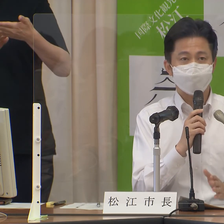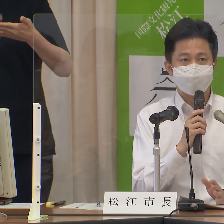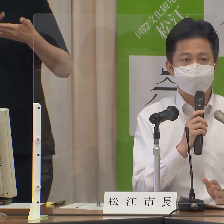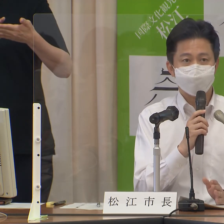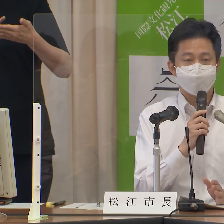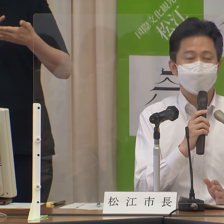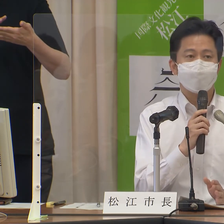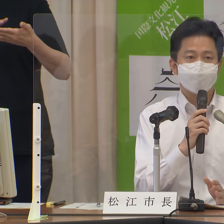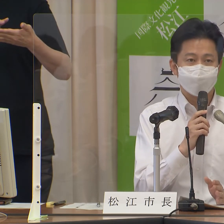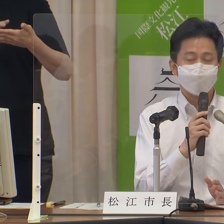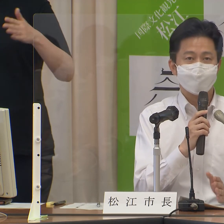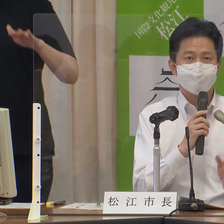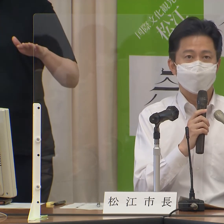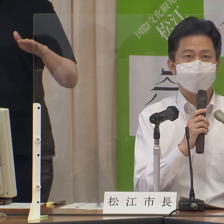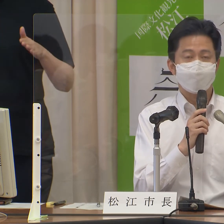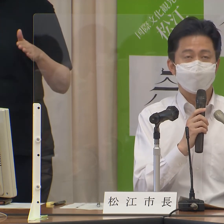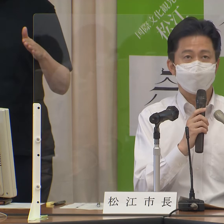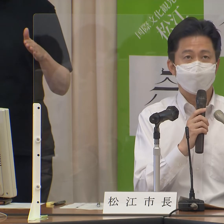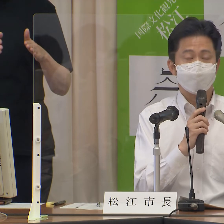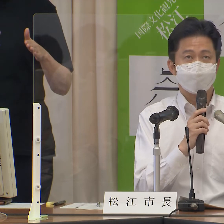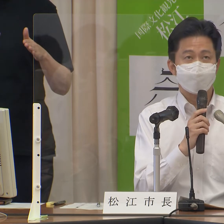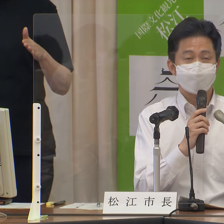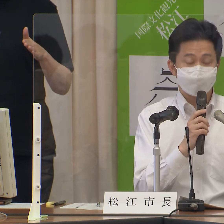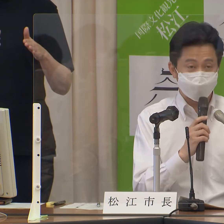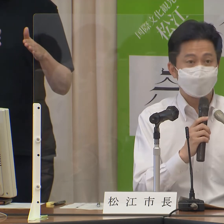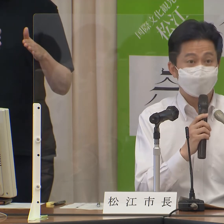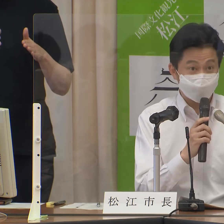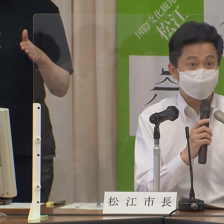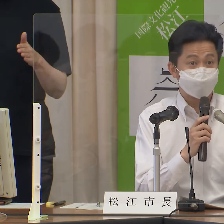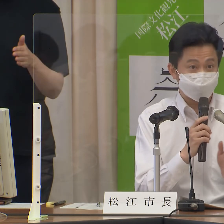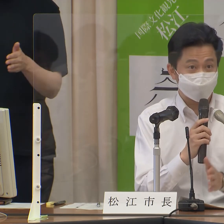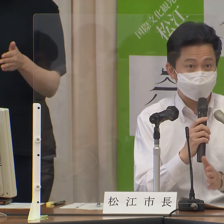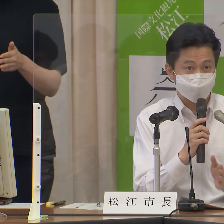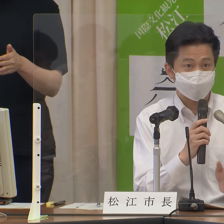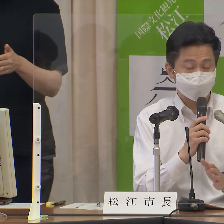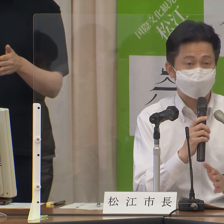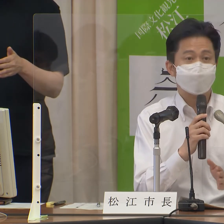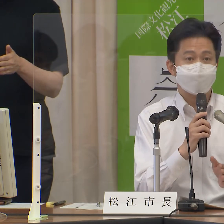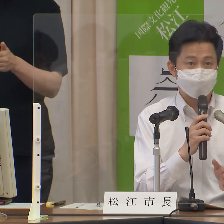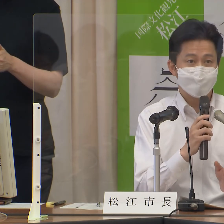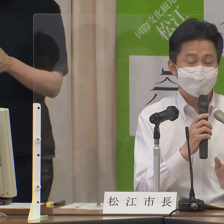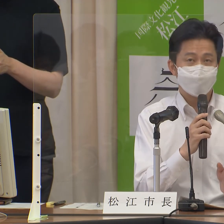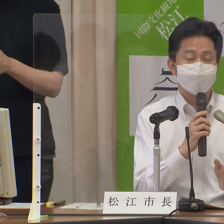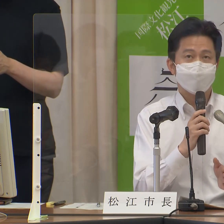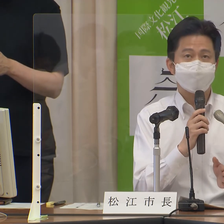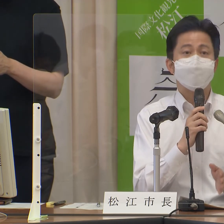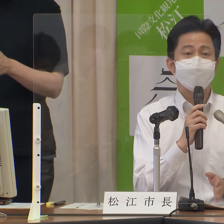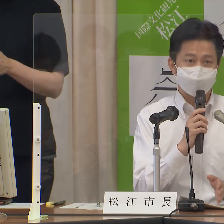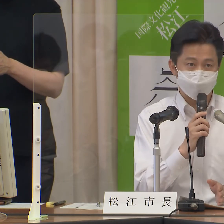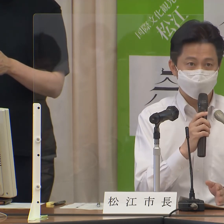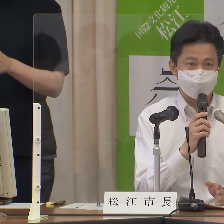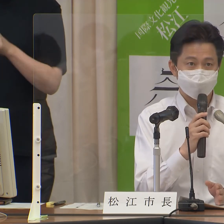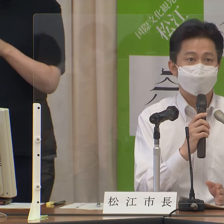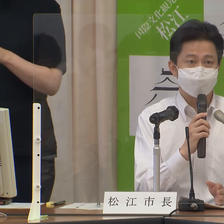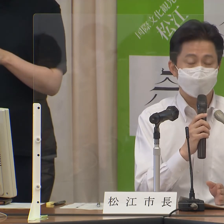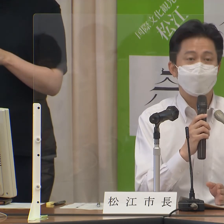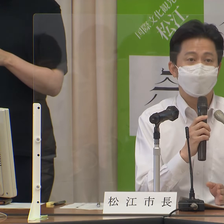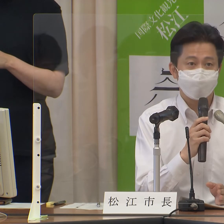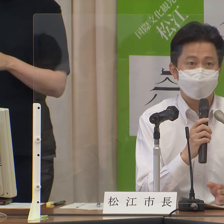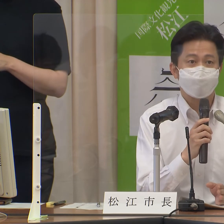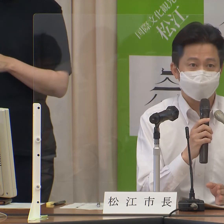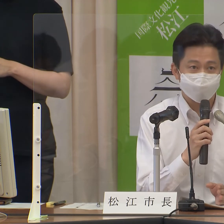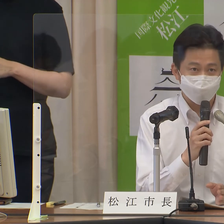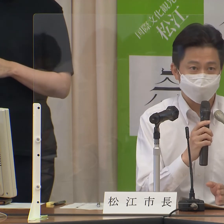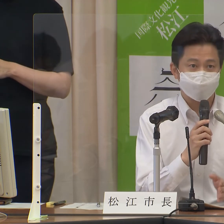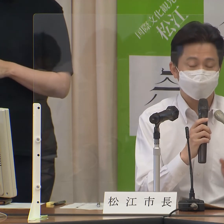直近の時点においては、その当通常であれば登園されている方ですねの3割の方にご協